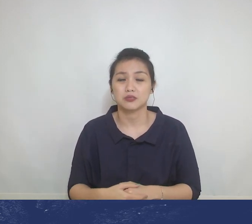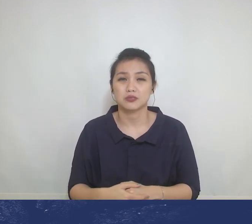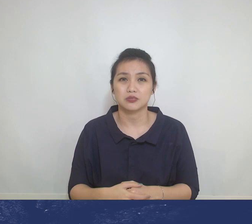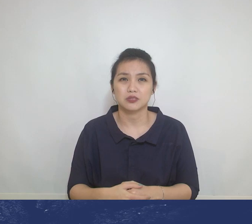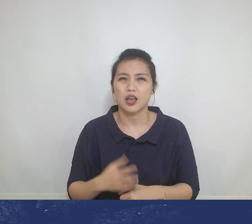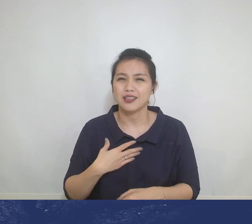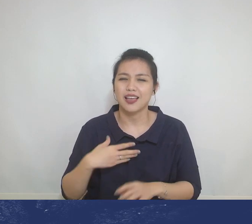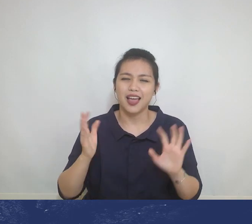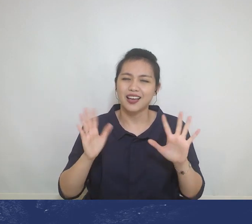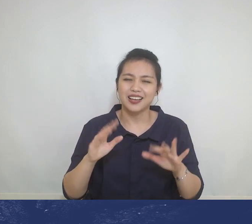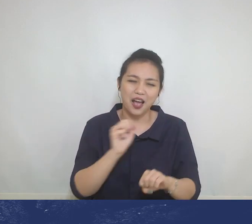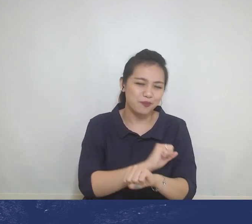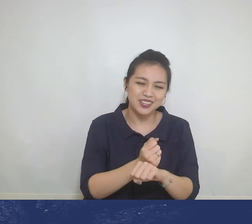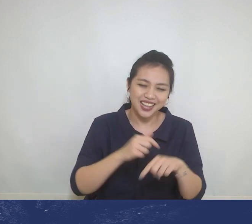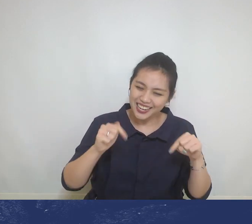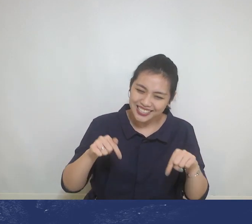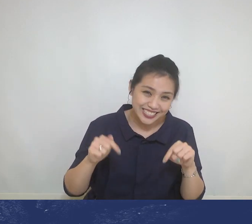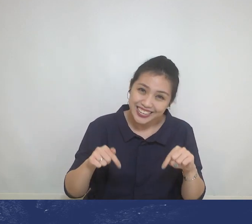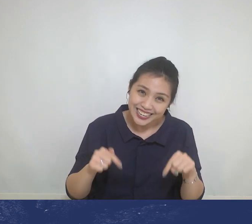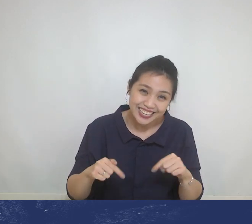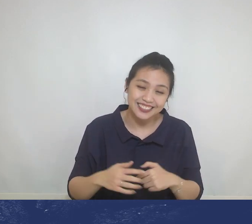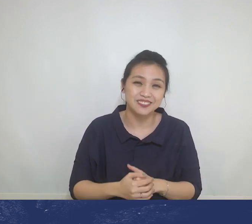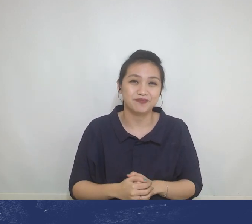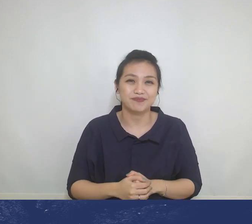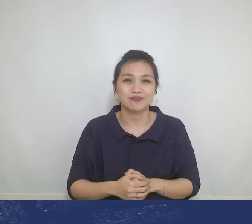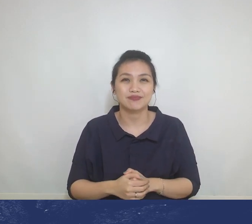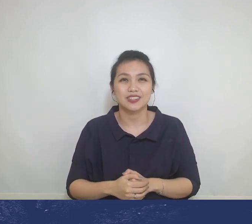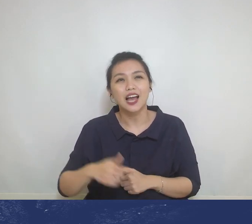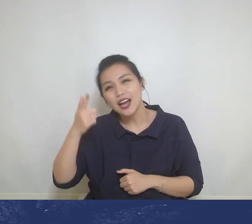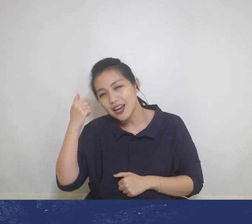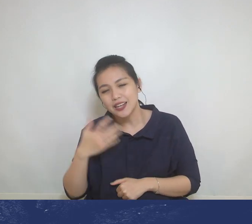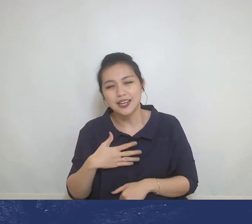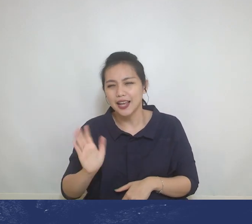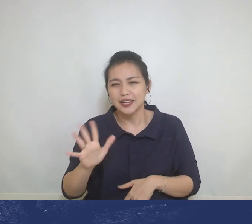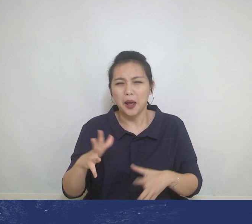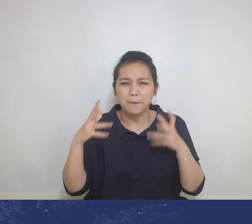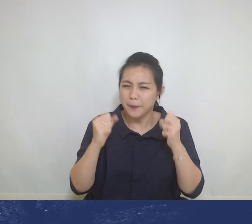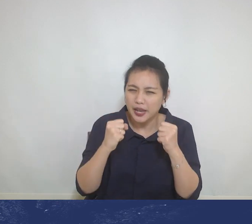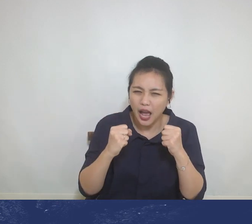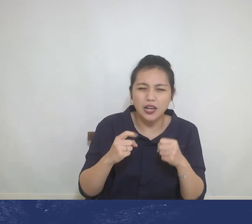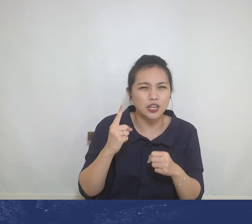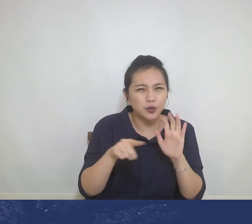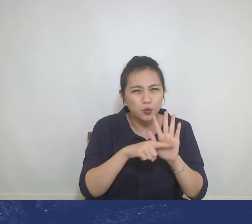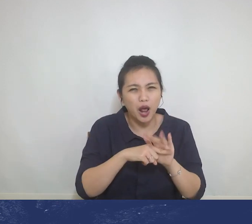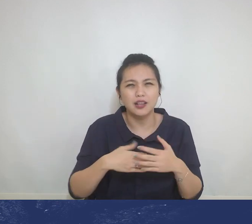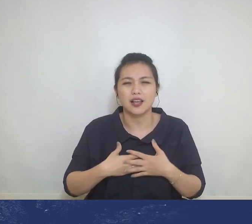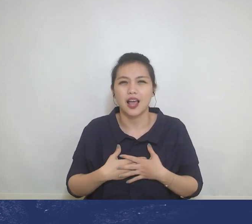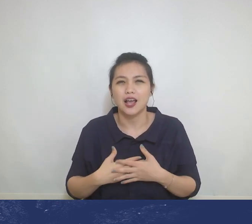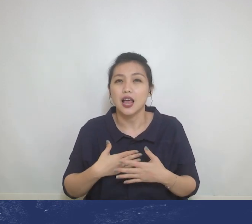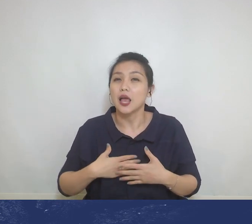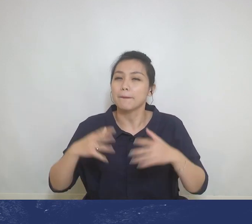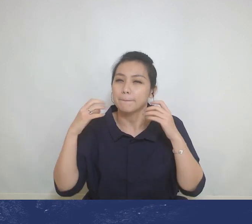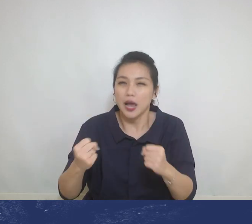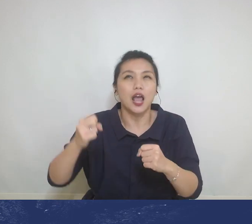alfabet. Saya tidak akan ada di sini. Tapi karena tidak mau megangi terplecok. Maunya pegangi